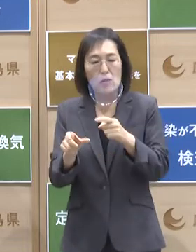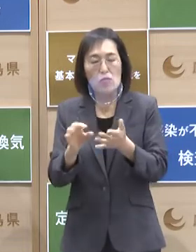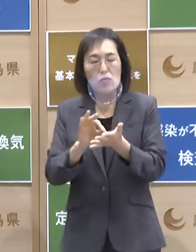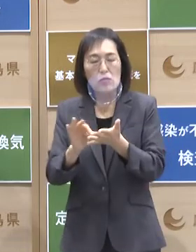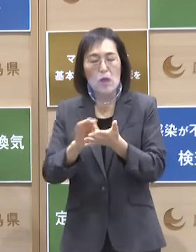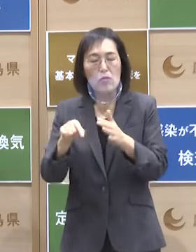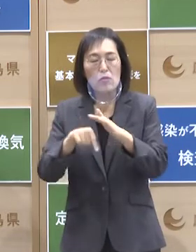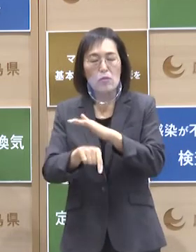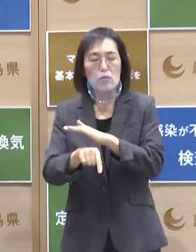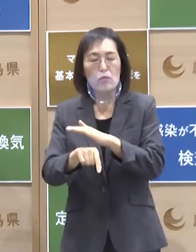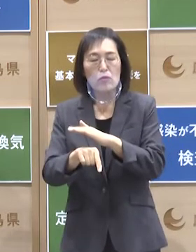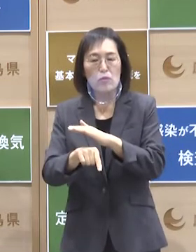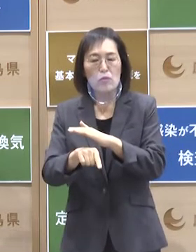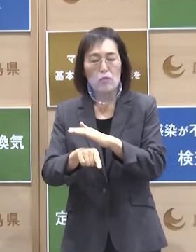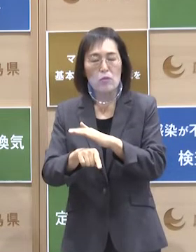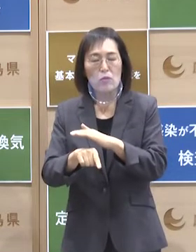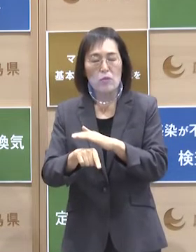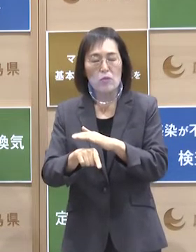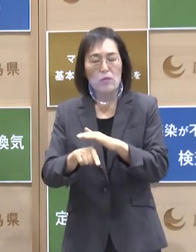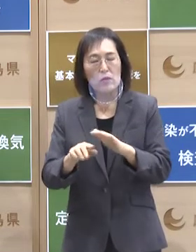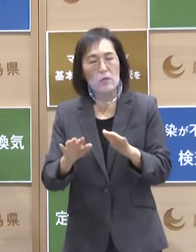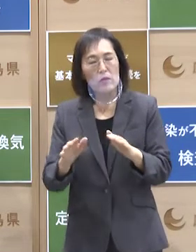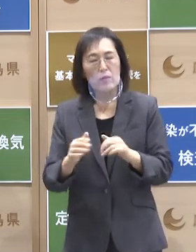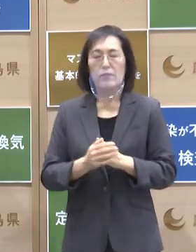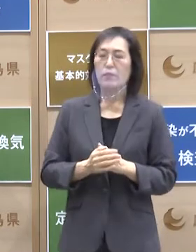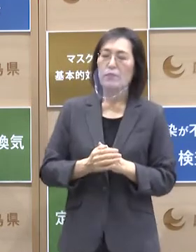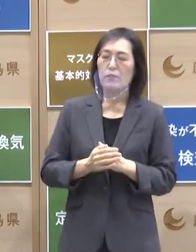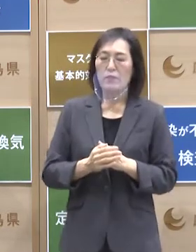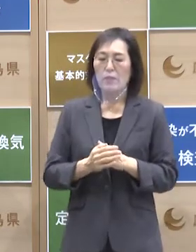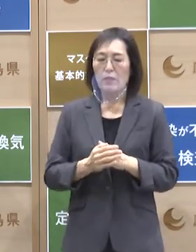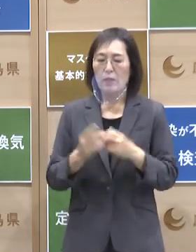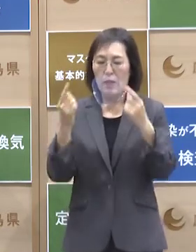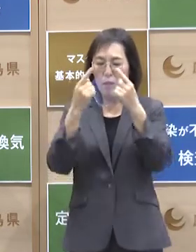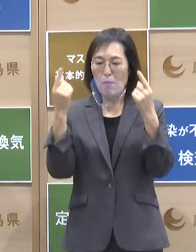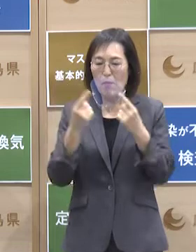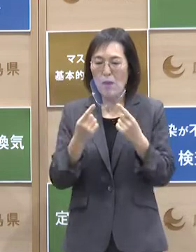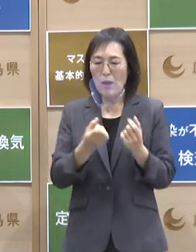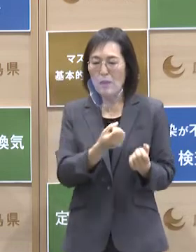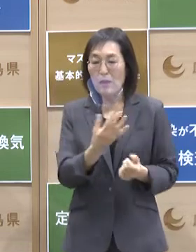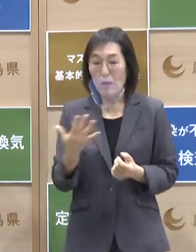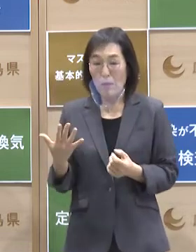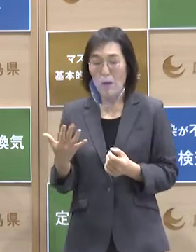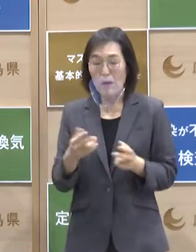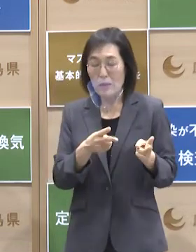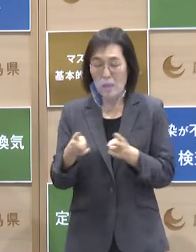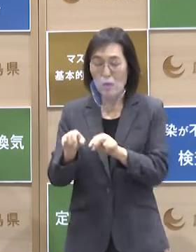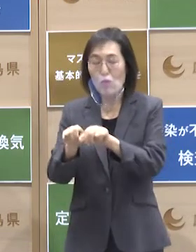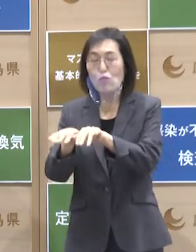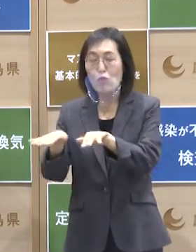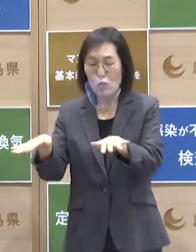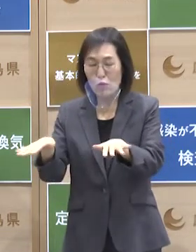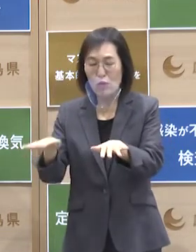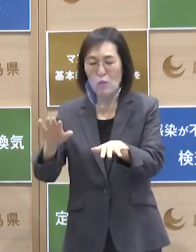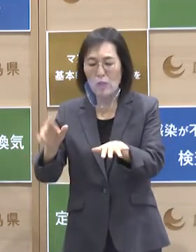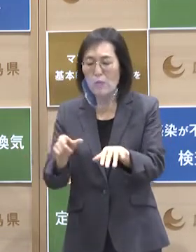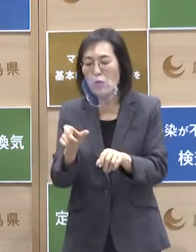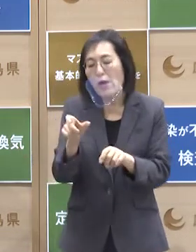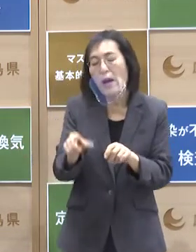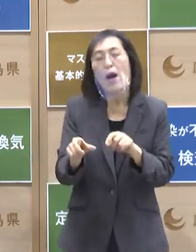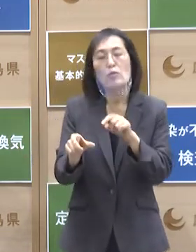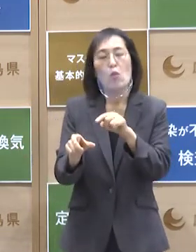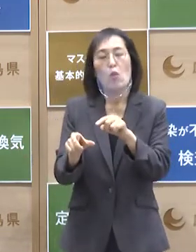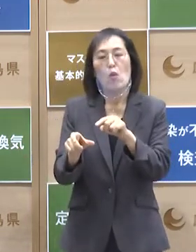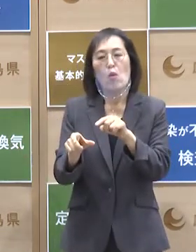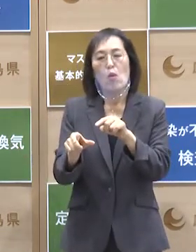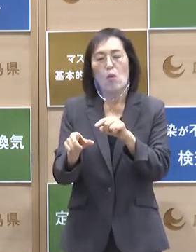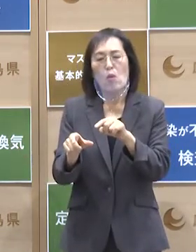理由がない。マイナンバーというか、ごめんなさい、マイナンバーは普及してるんですけども、マイナンバーカードをですね、取得